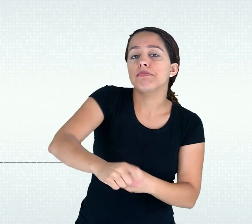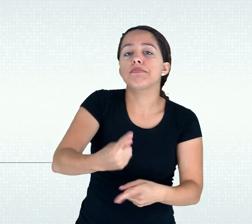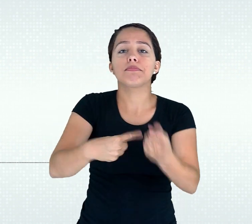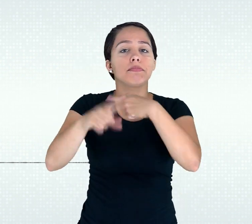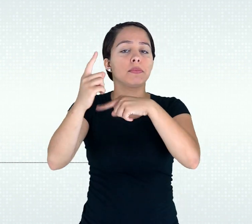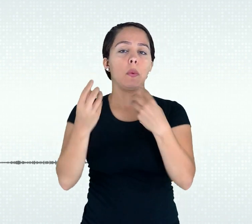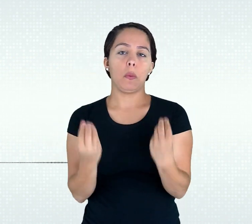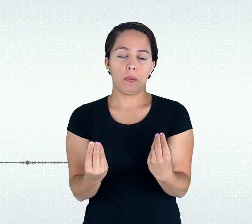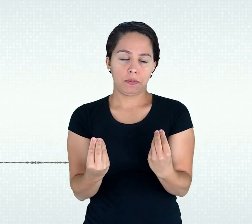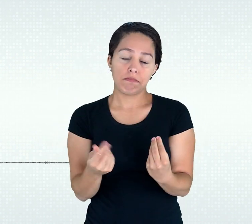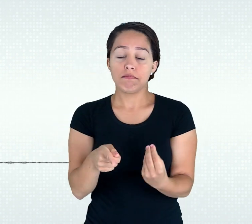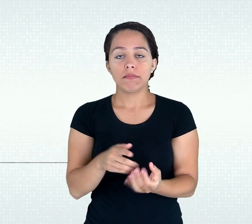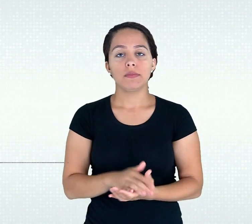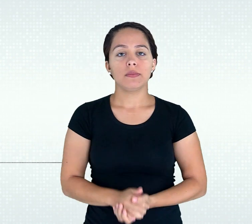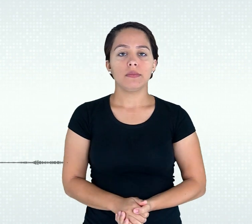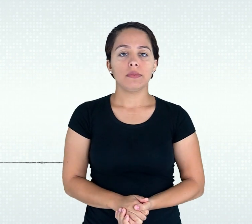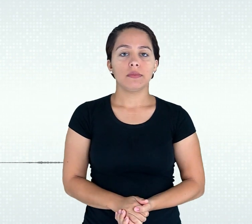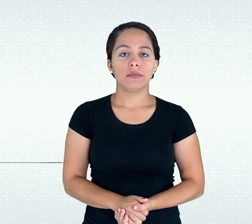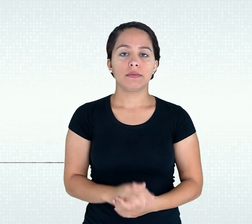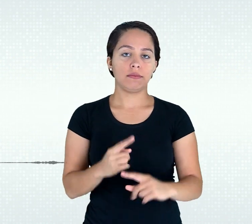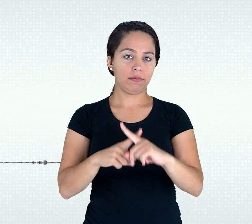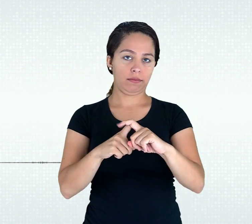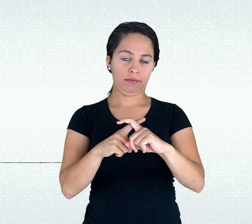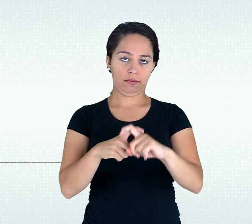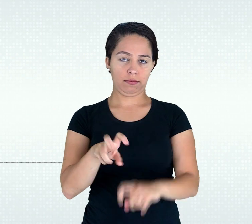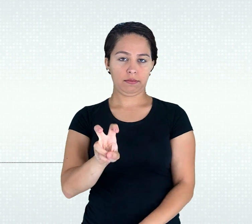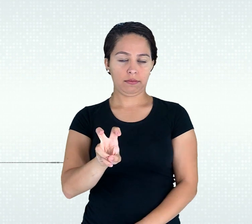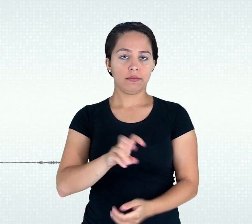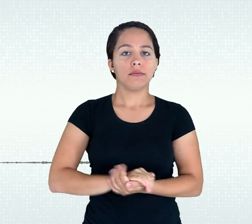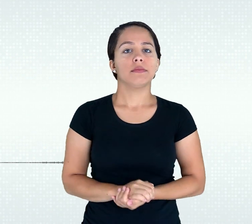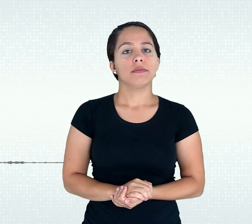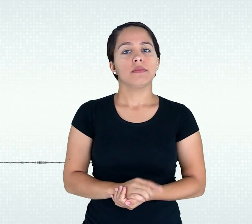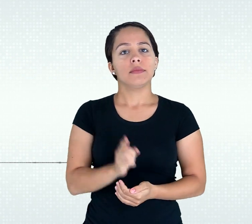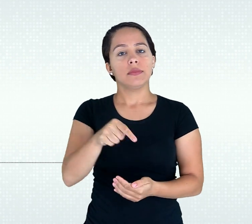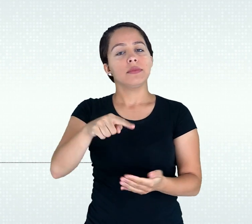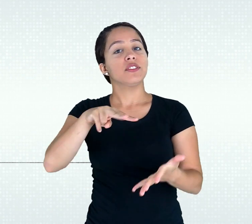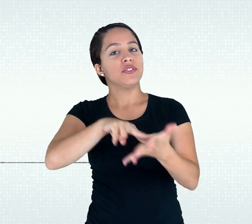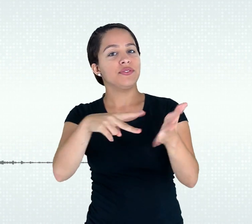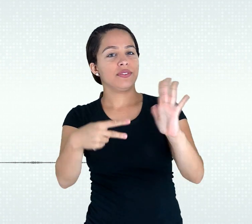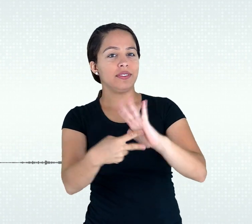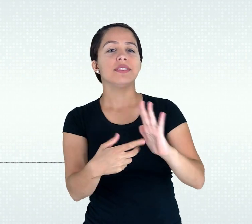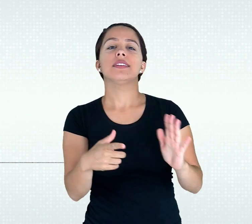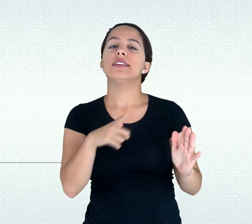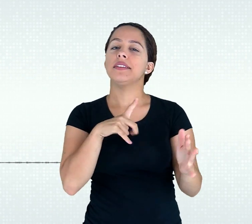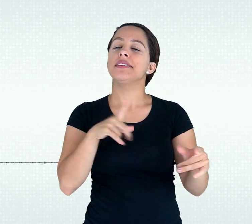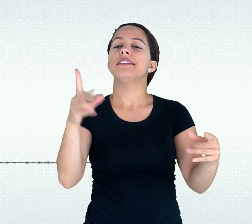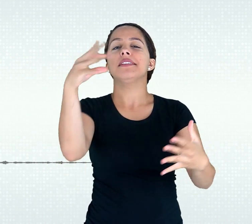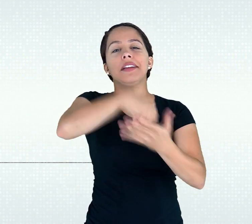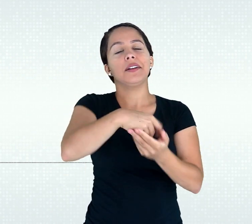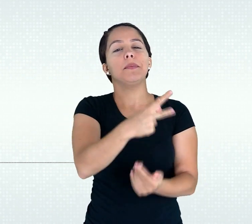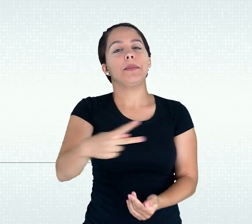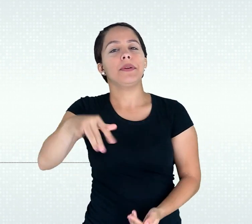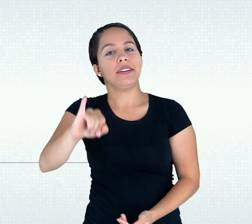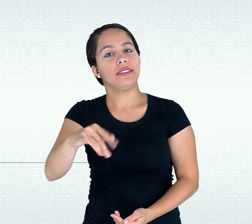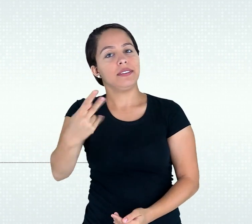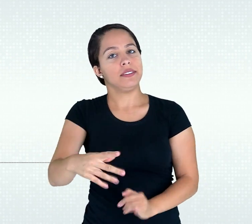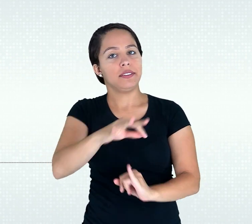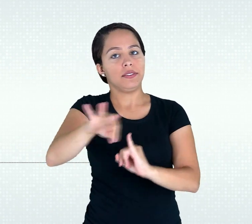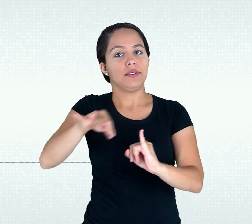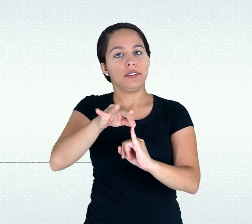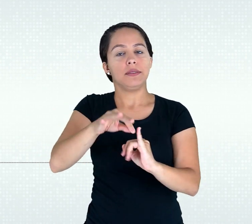concepção também prevista no pp ii do ifs item 3 pontos sete à avaliação